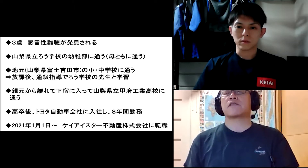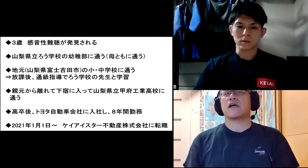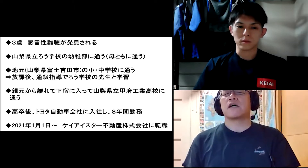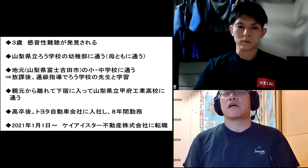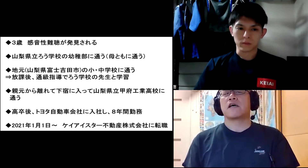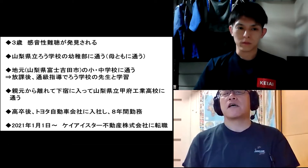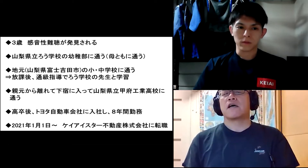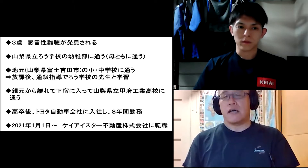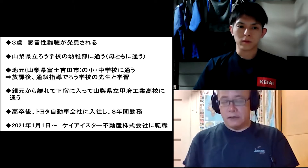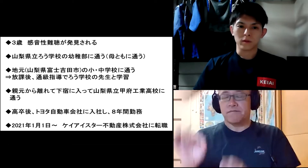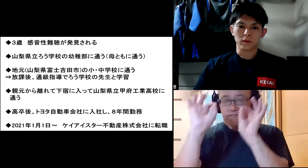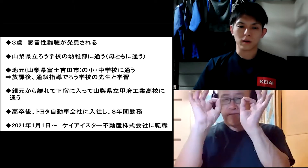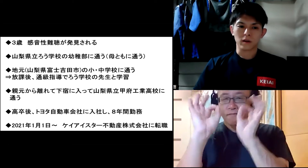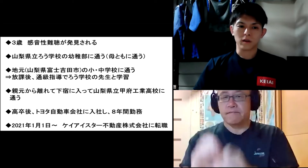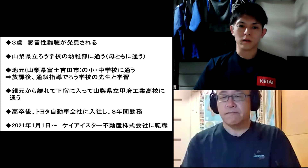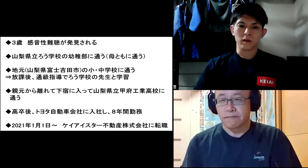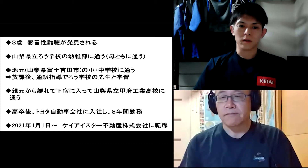かりました。はい。